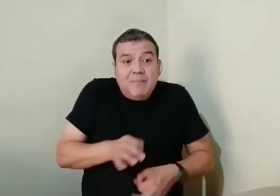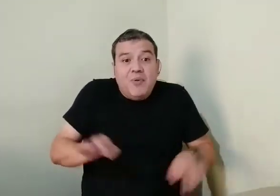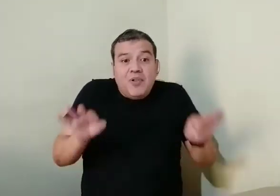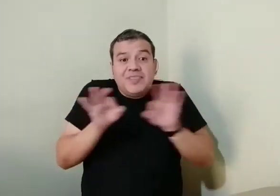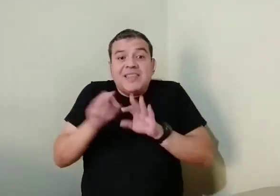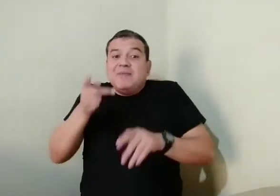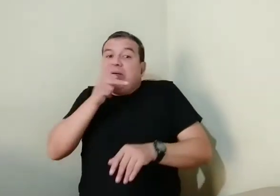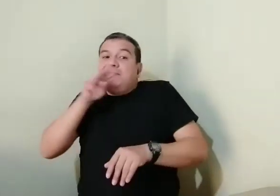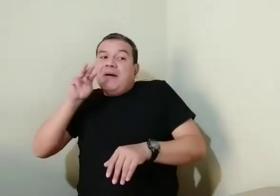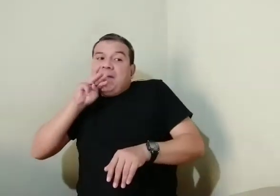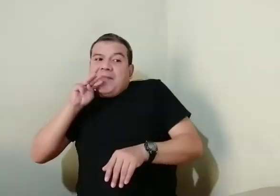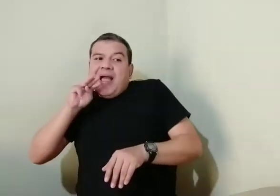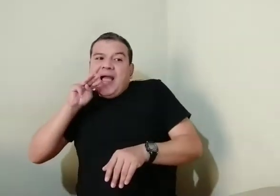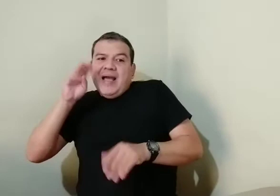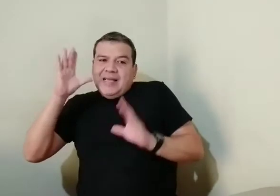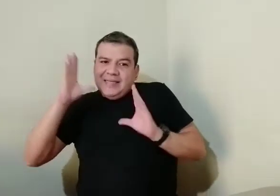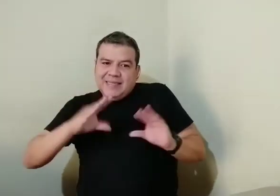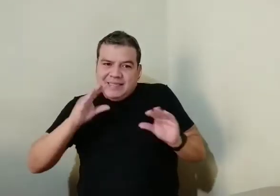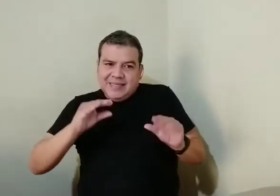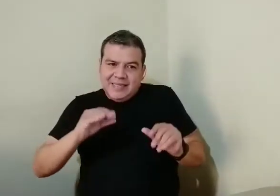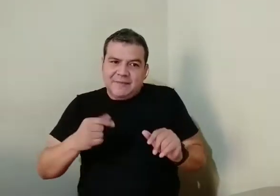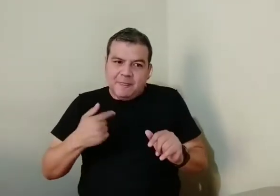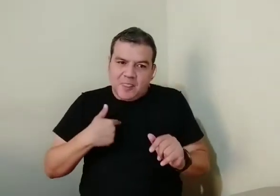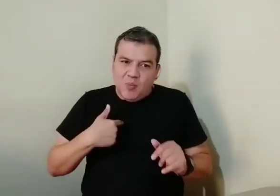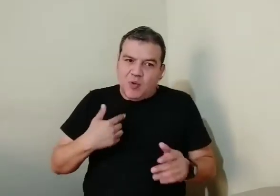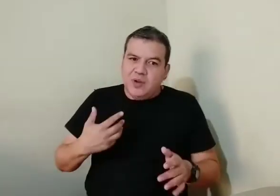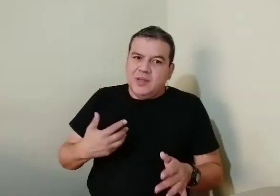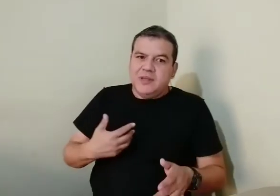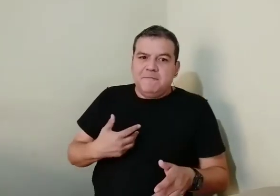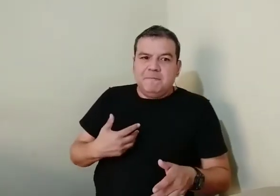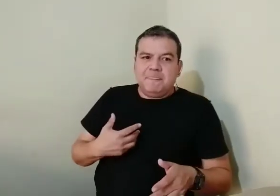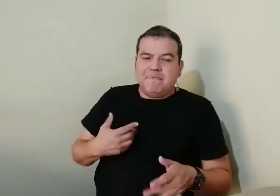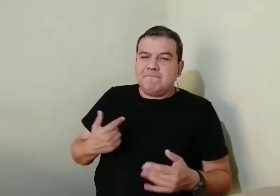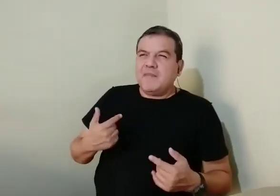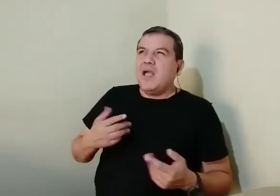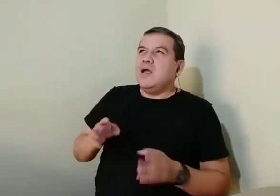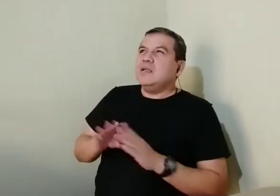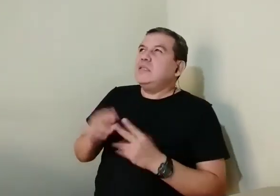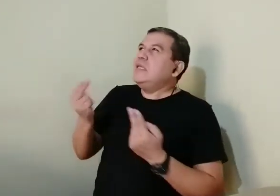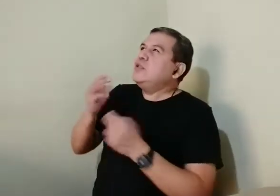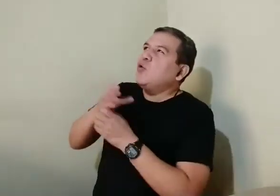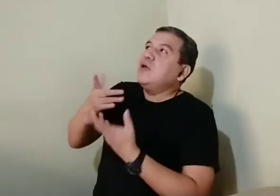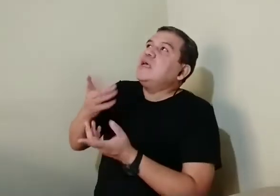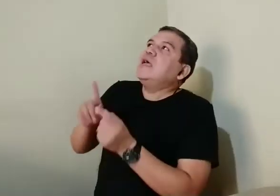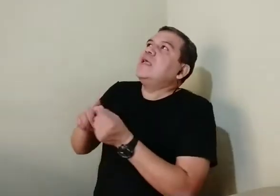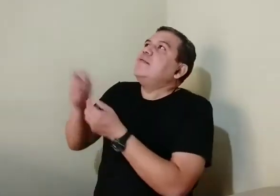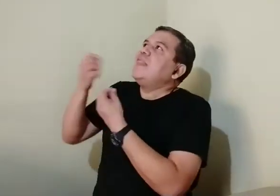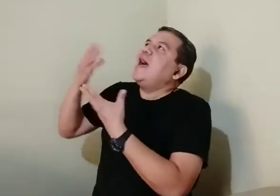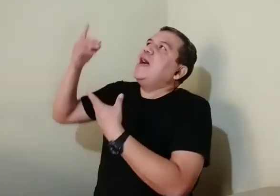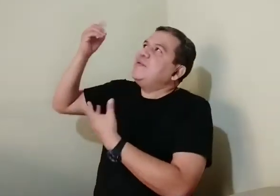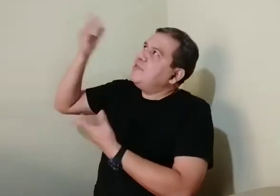Dedicar tiempo cada día para enseñar la sabiduría y las promesas de Dios repercutirá